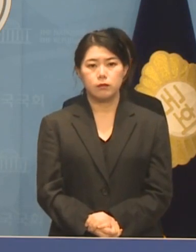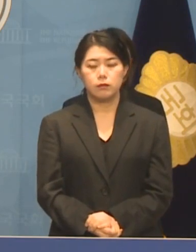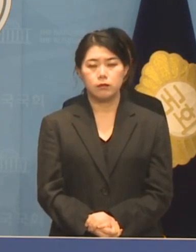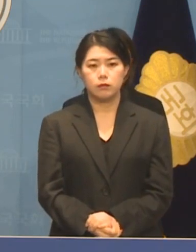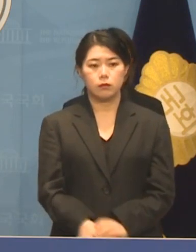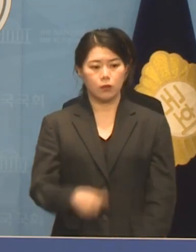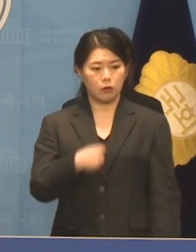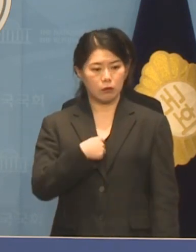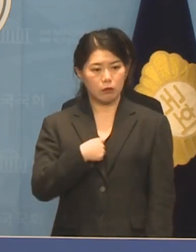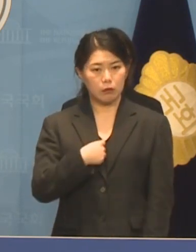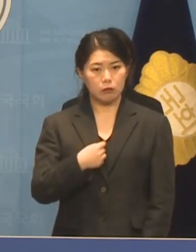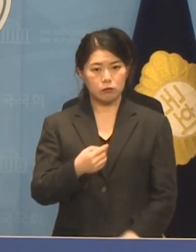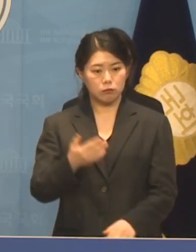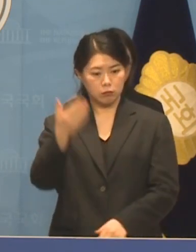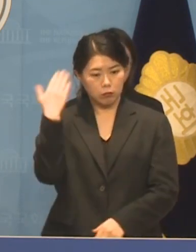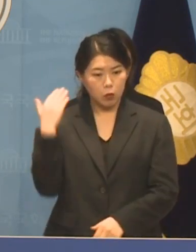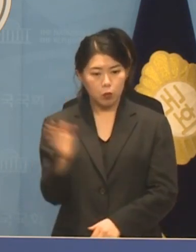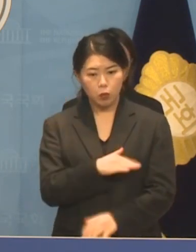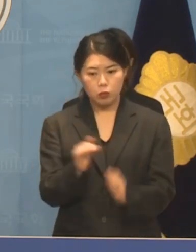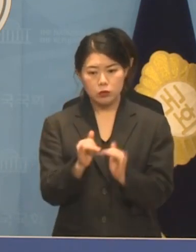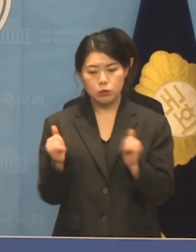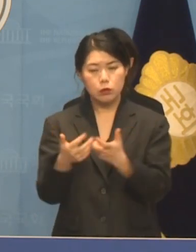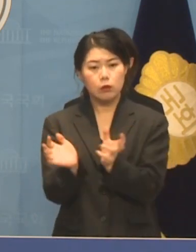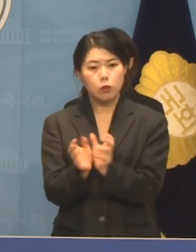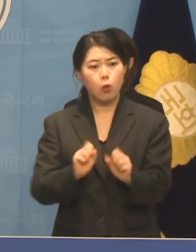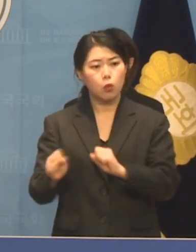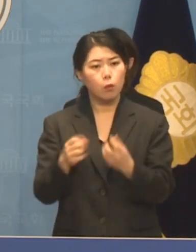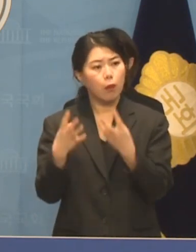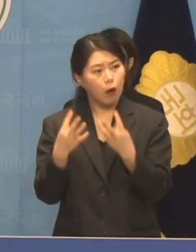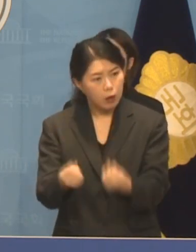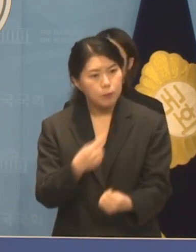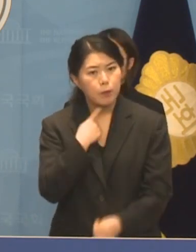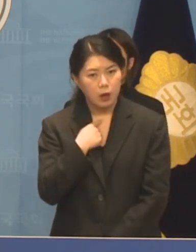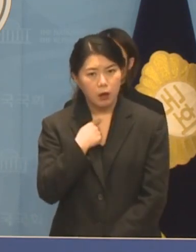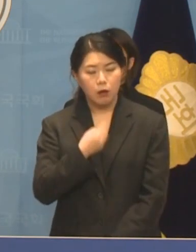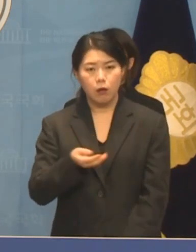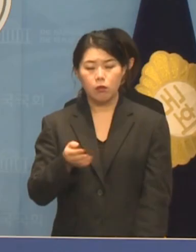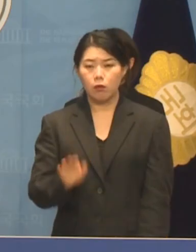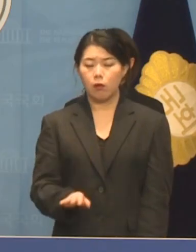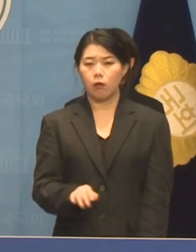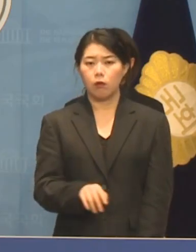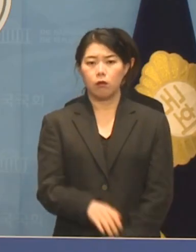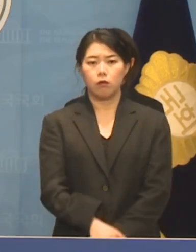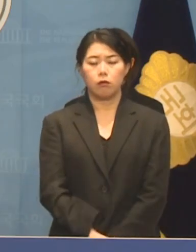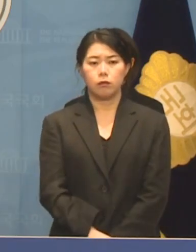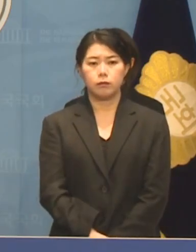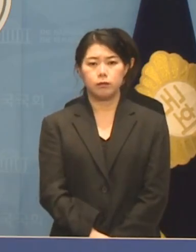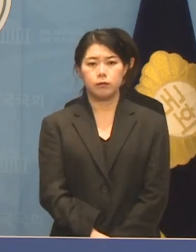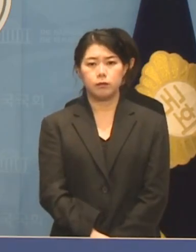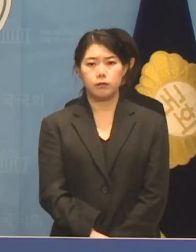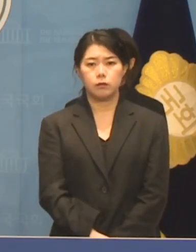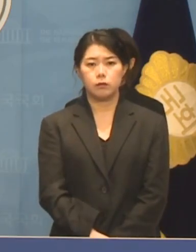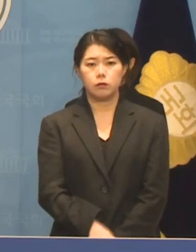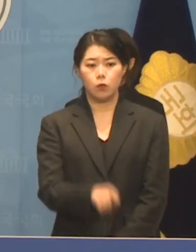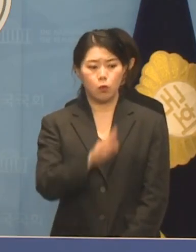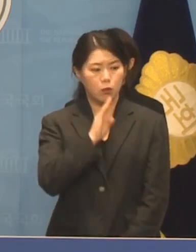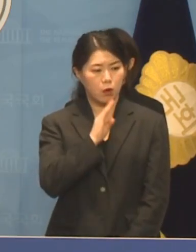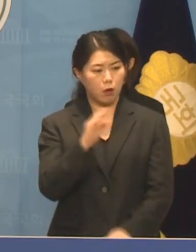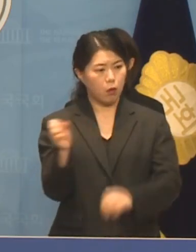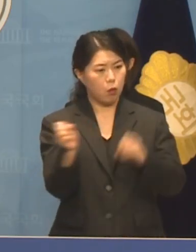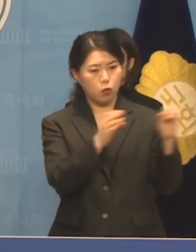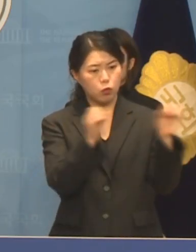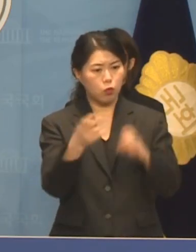그 오랜 기간 시민단체 했음에도 불구하고 이 정도까지의 그 소통을 하지